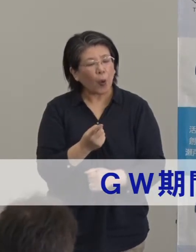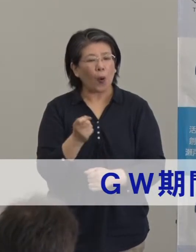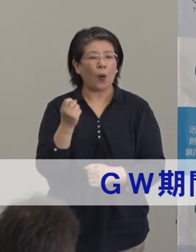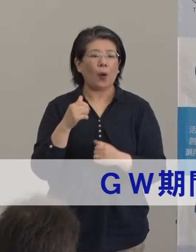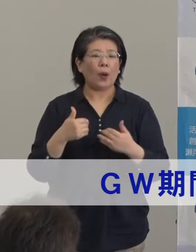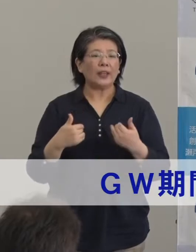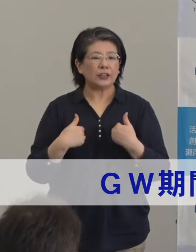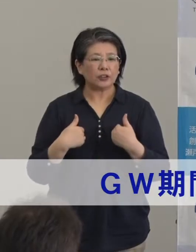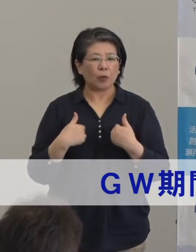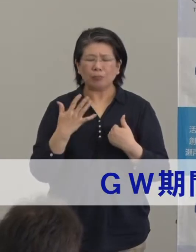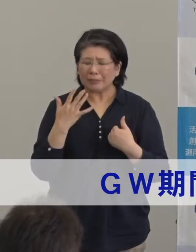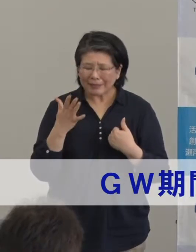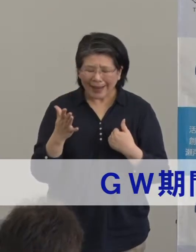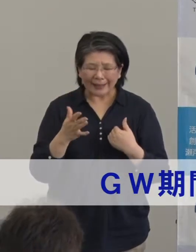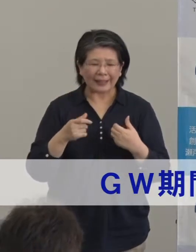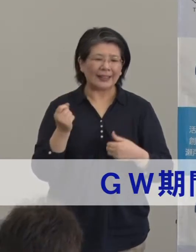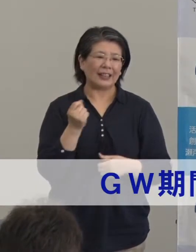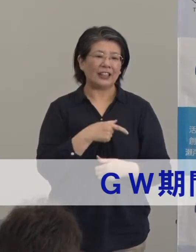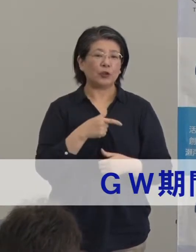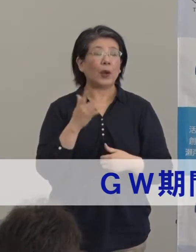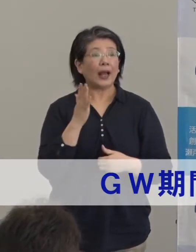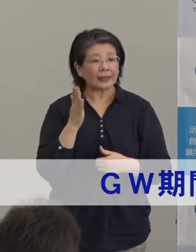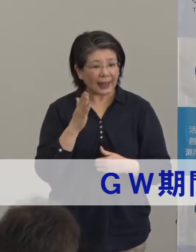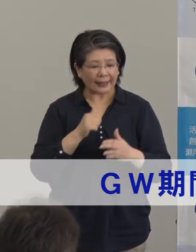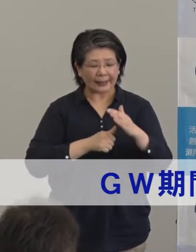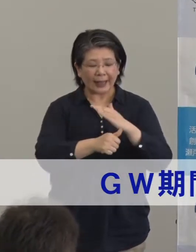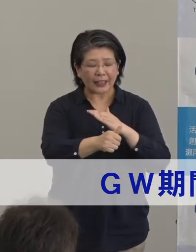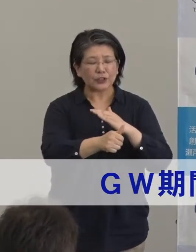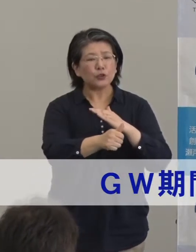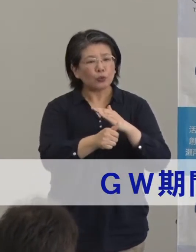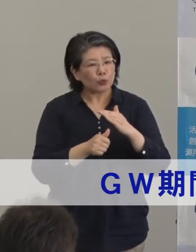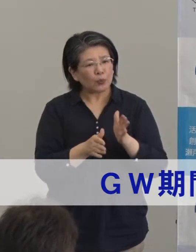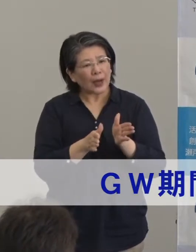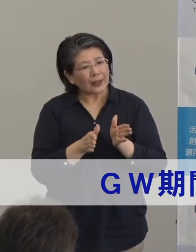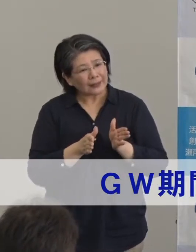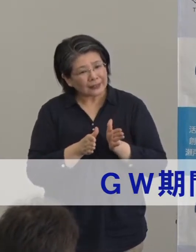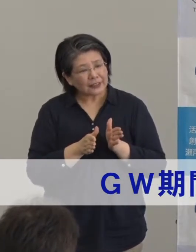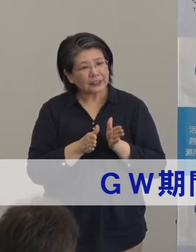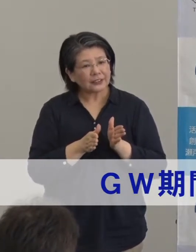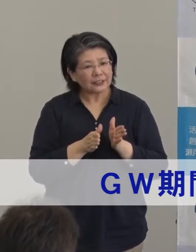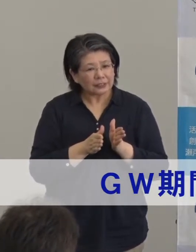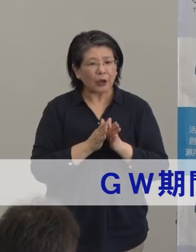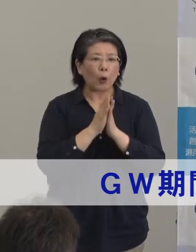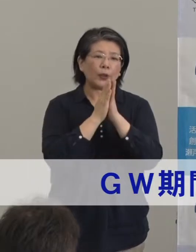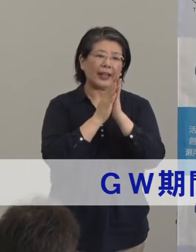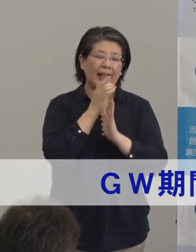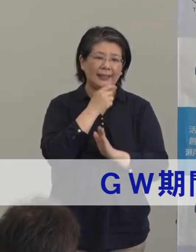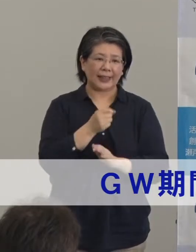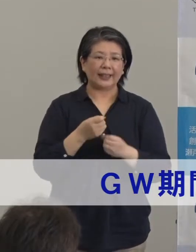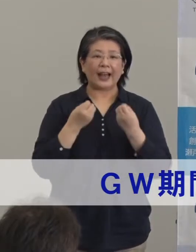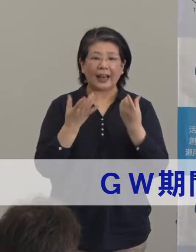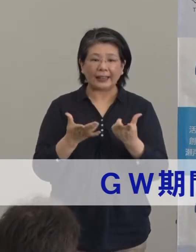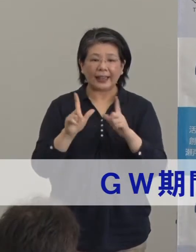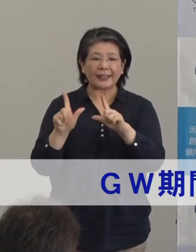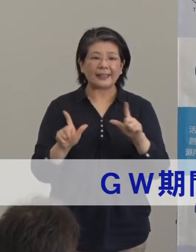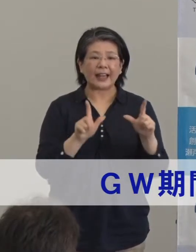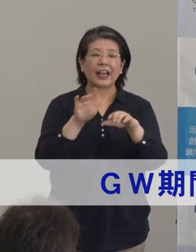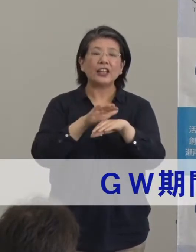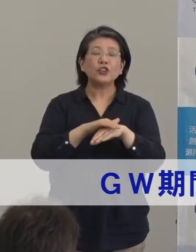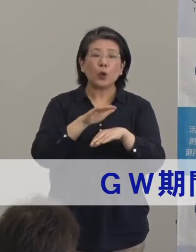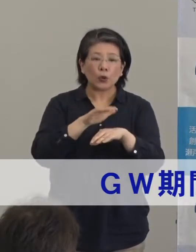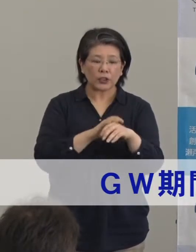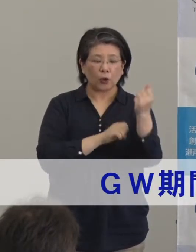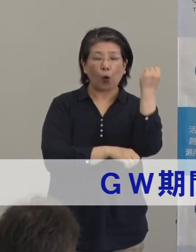の、外出行動、人との接触というものは避けるように、いわゆる新しい生活様式、これ